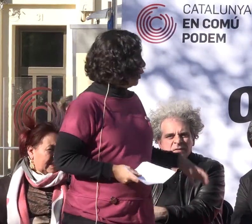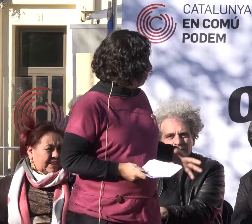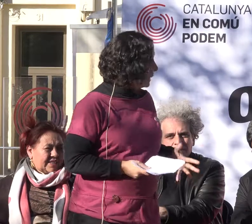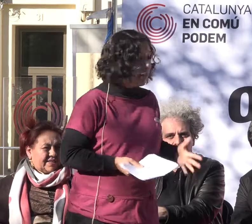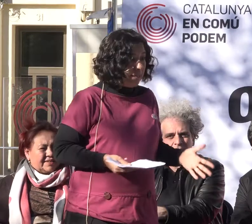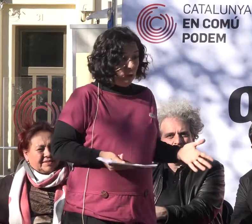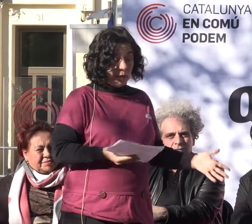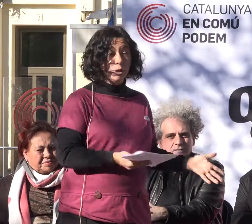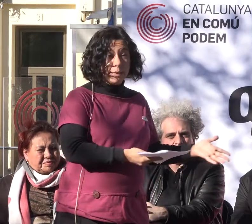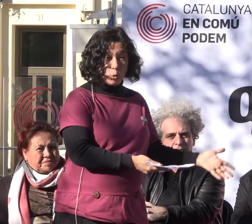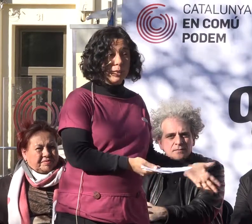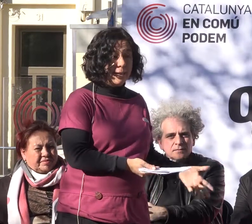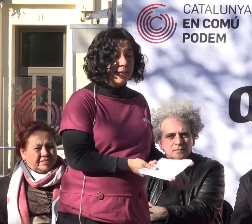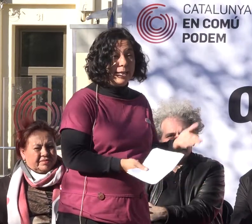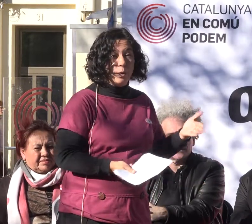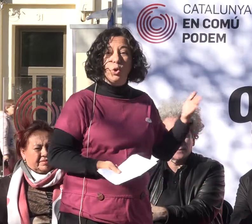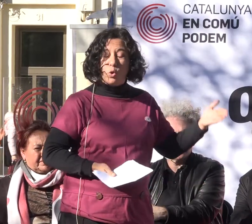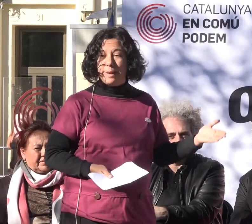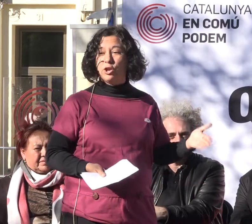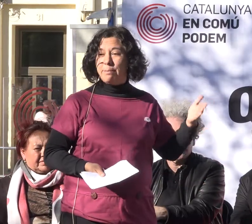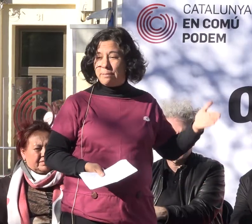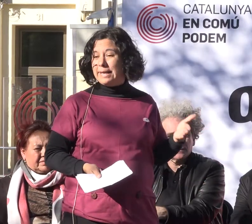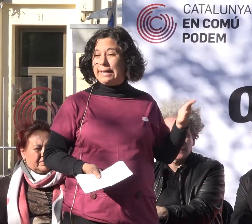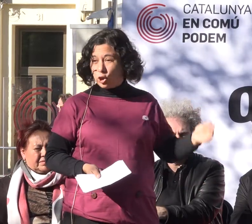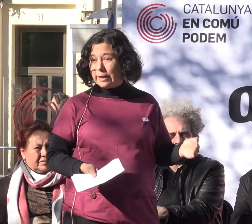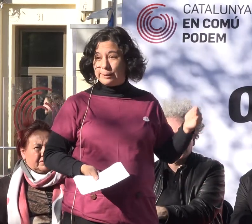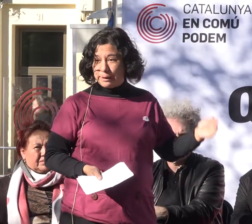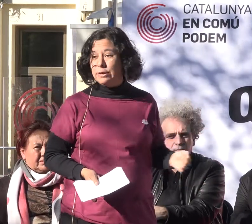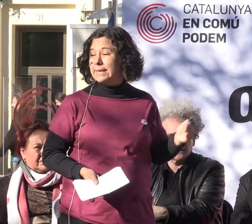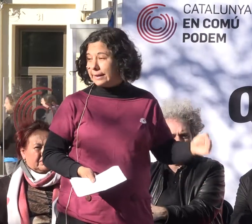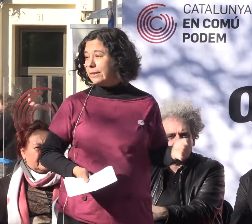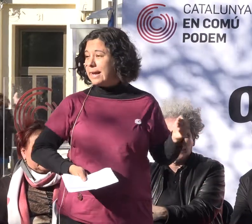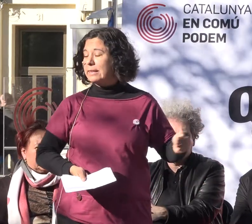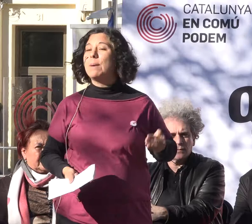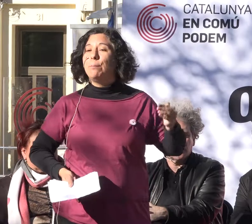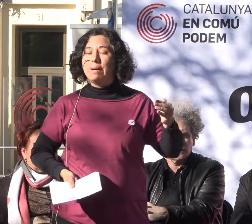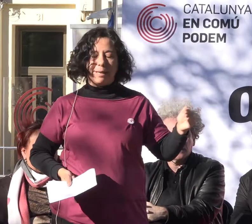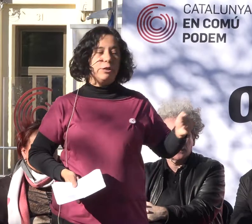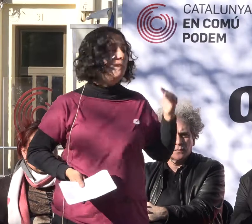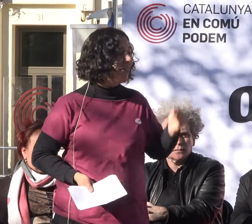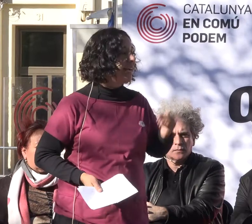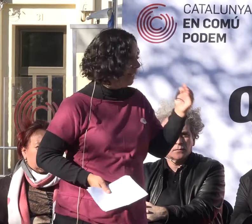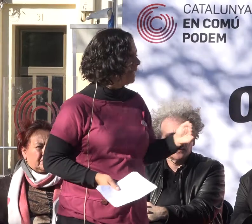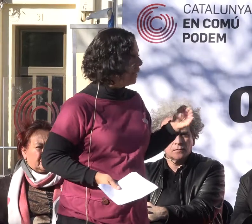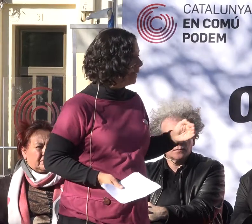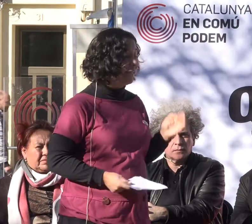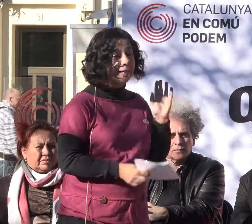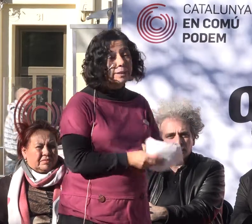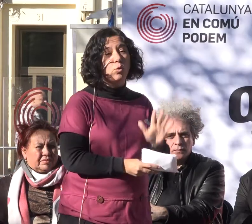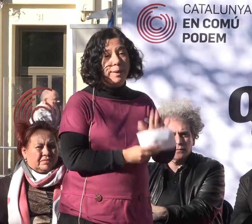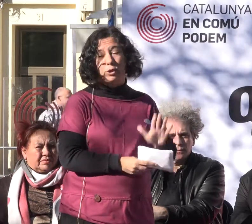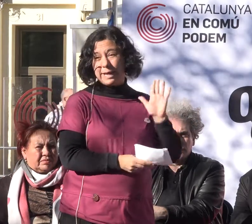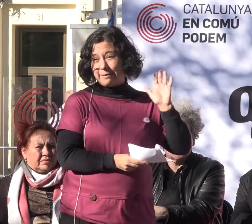cierto básicamente lo que busca es justamente tener un documento que permita que todas las personas que residen en cataluña en barcelona puedan acreditar que lo